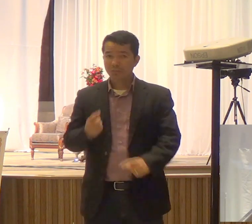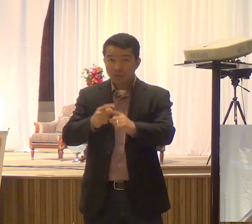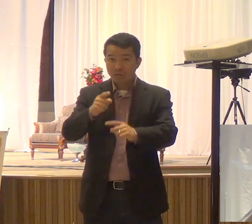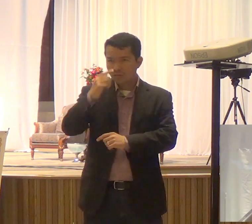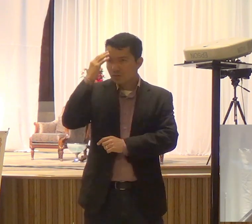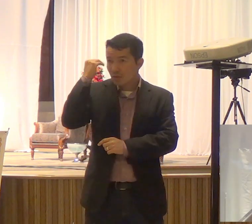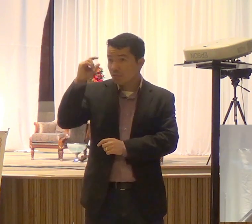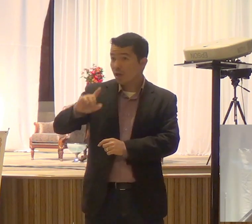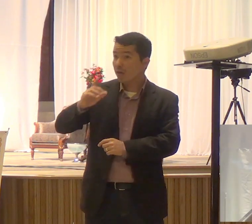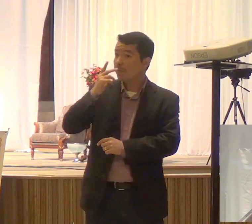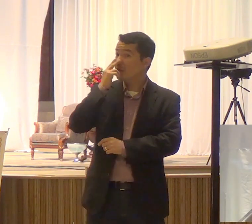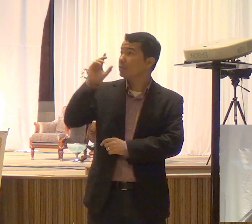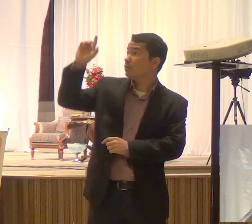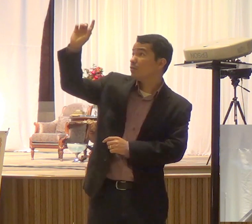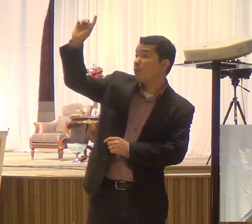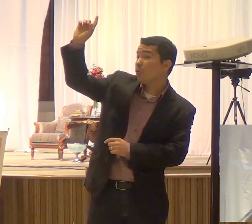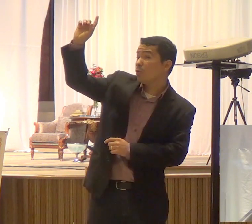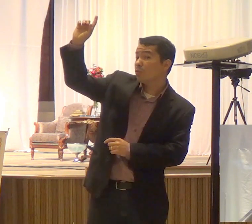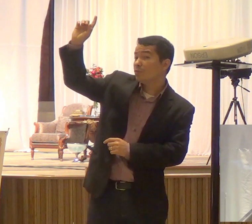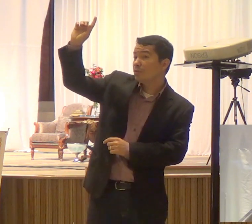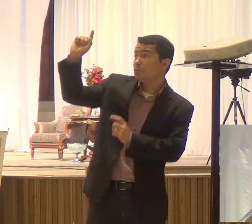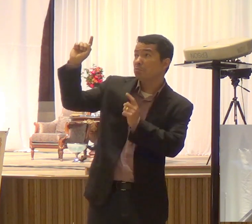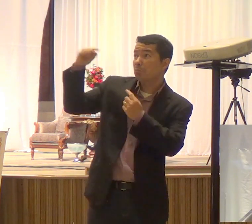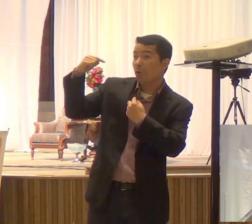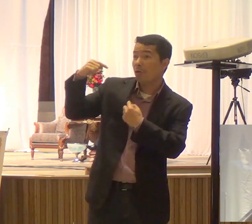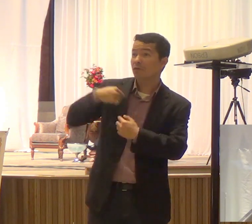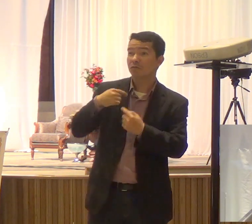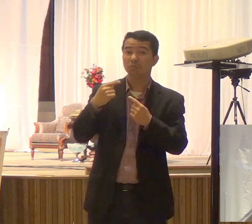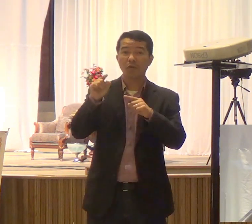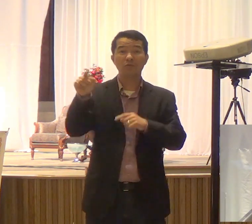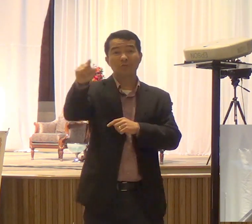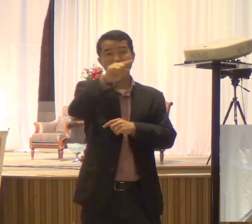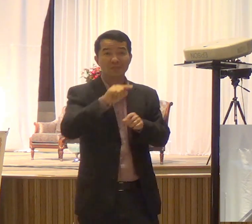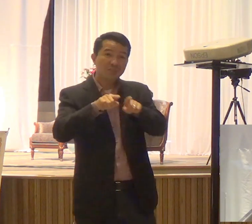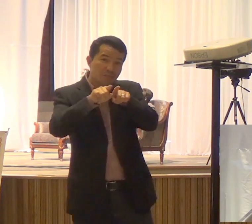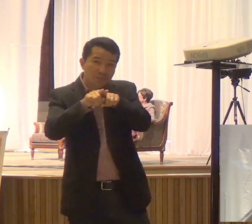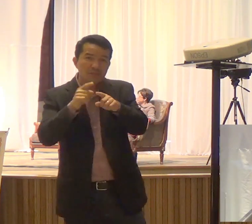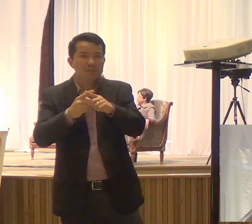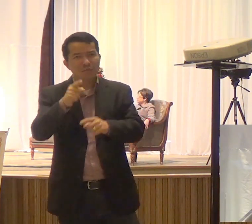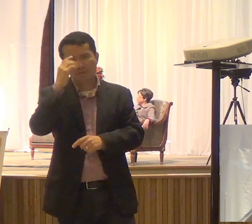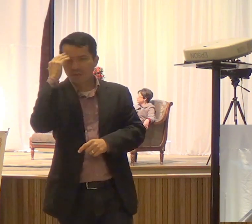Deus conversando com o seu povo aqui, vai mais longe. E o que a Bíblia diz para a gente no